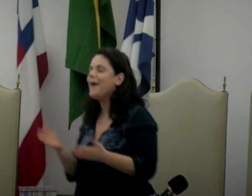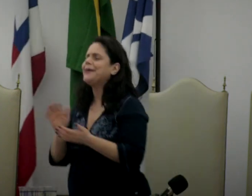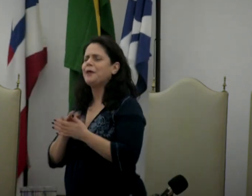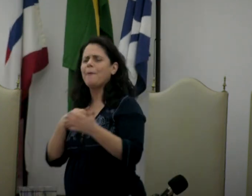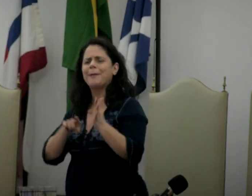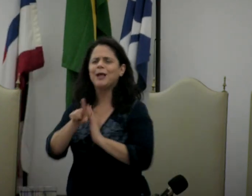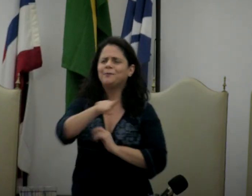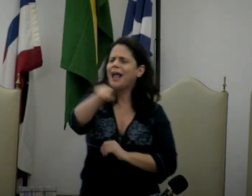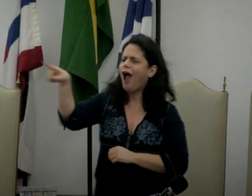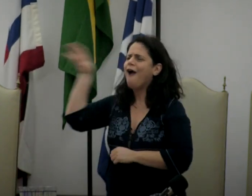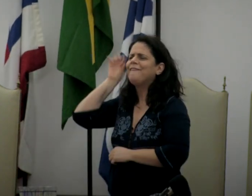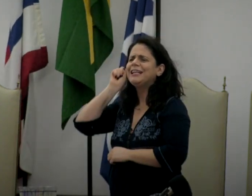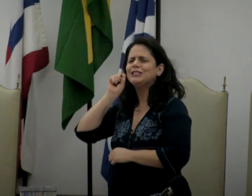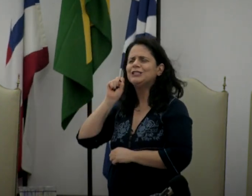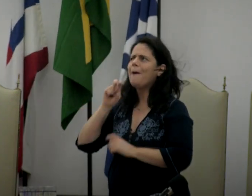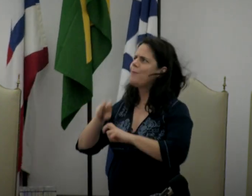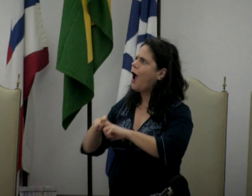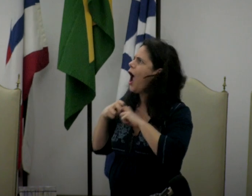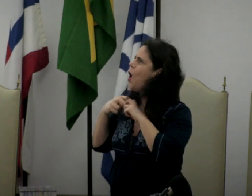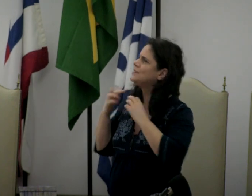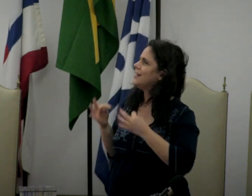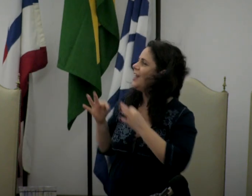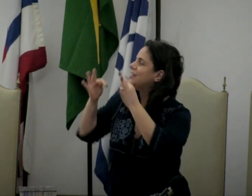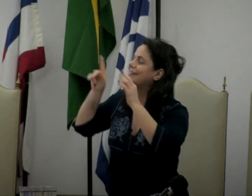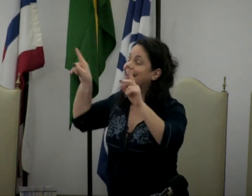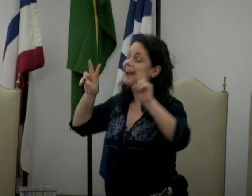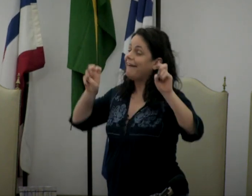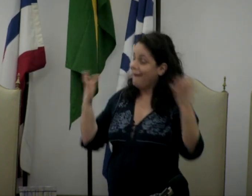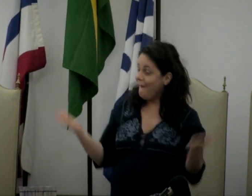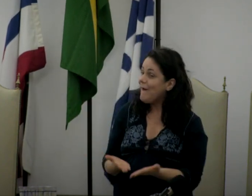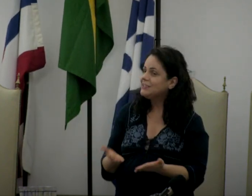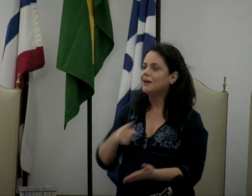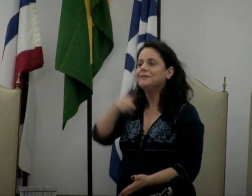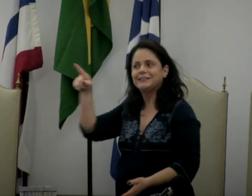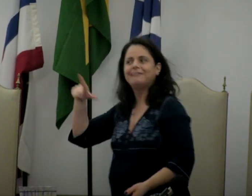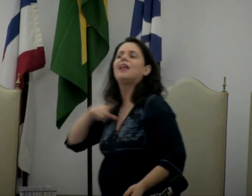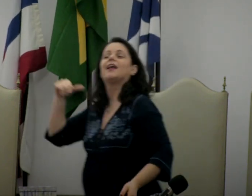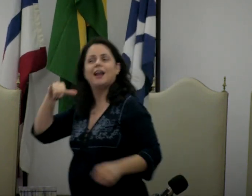telefone. Mas eu pergunto para vocês, que são ouvintes,